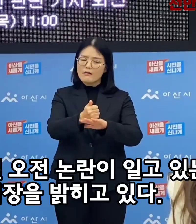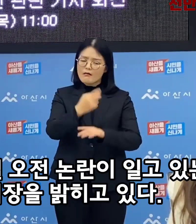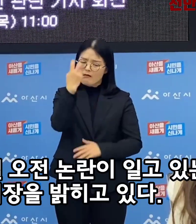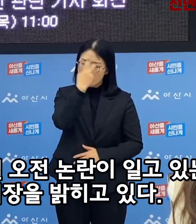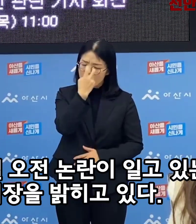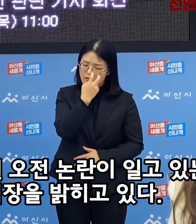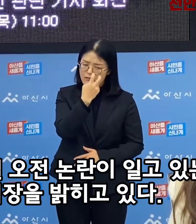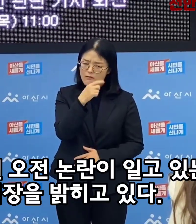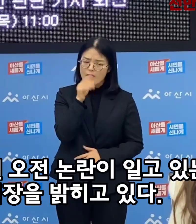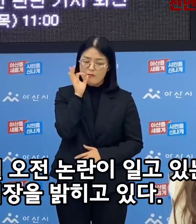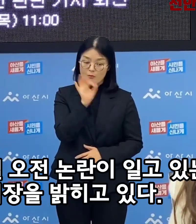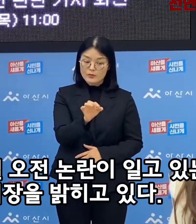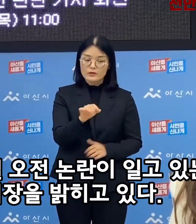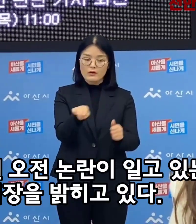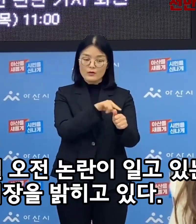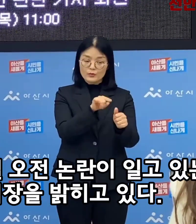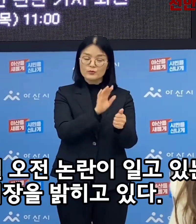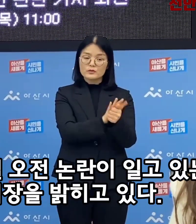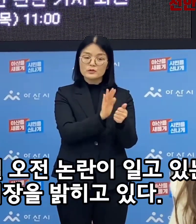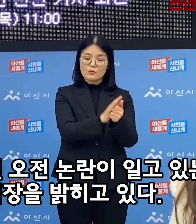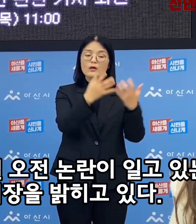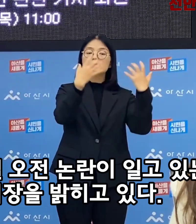과정에서 교육지원청의